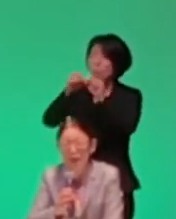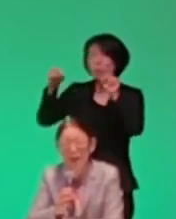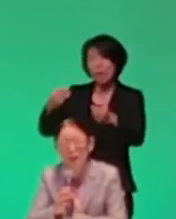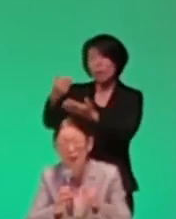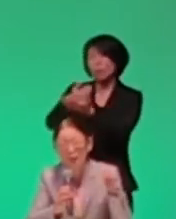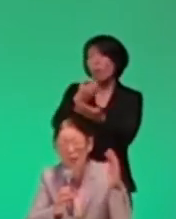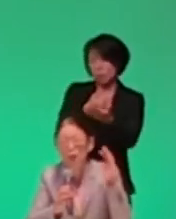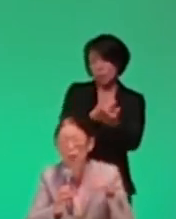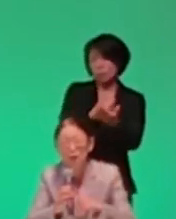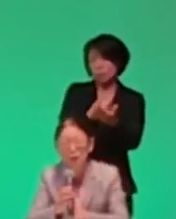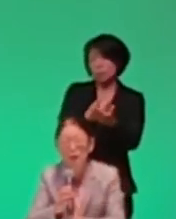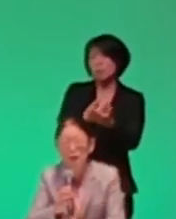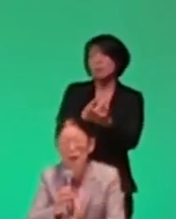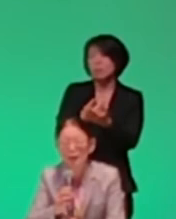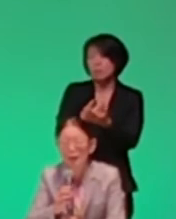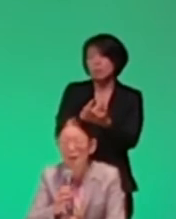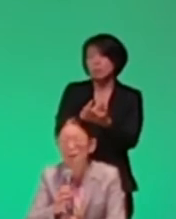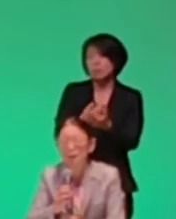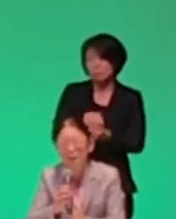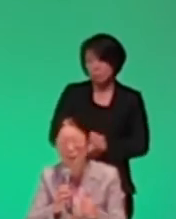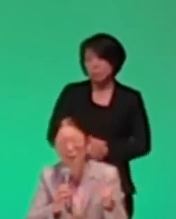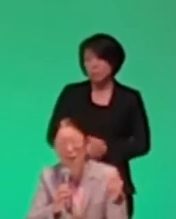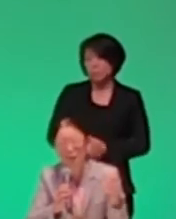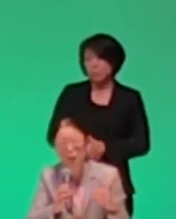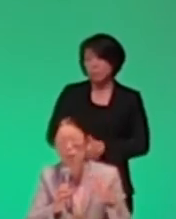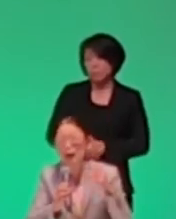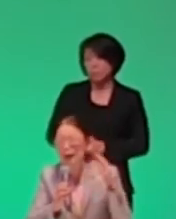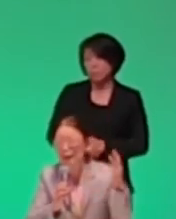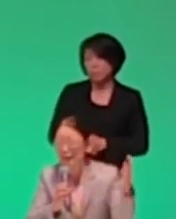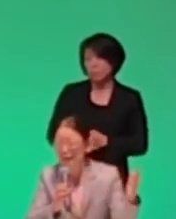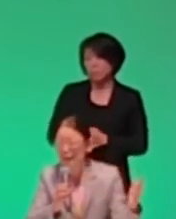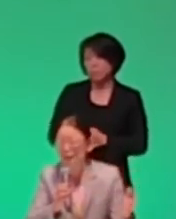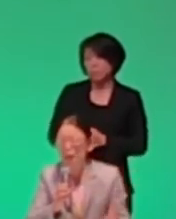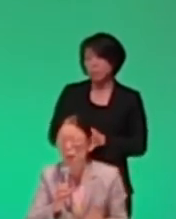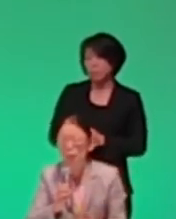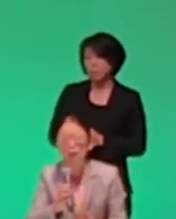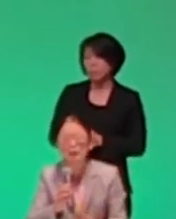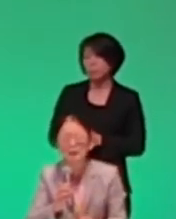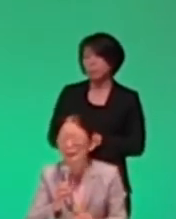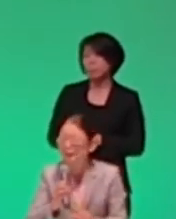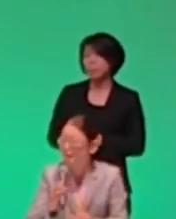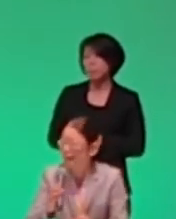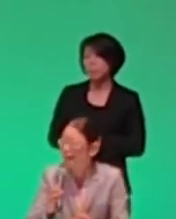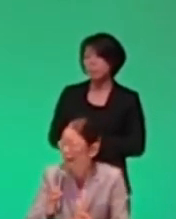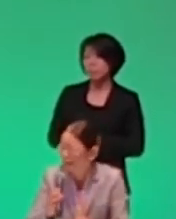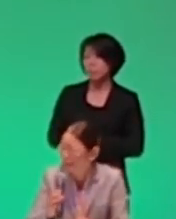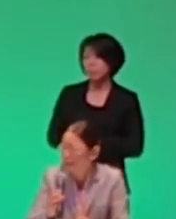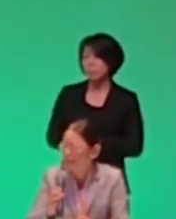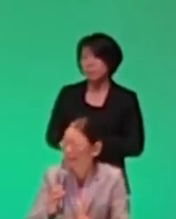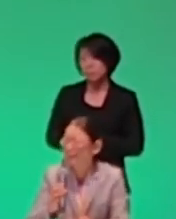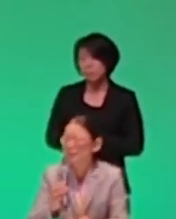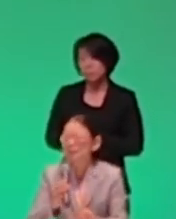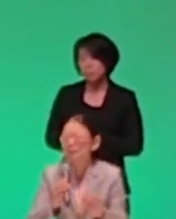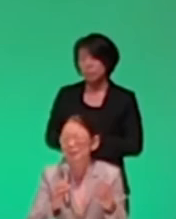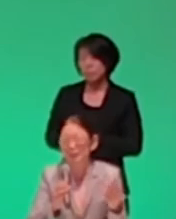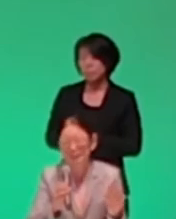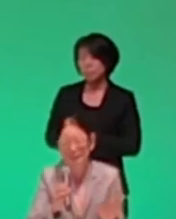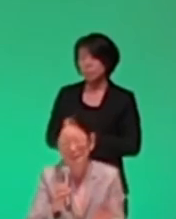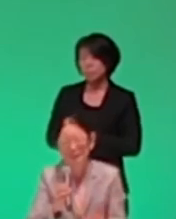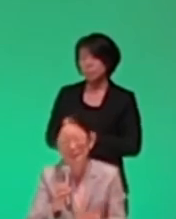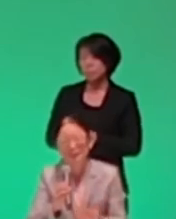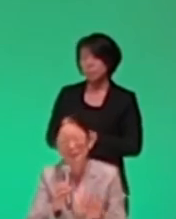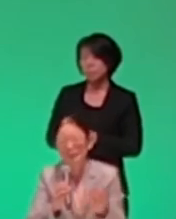にだんだん上のポストになってくると、まあ無意識の中のこ